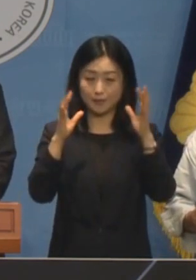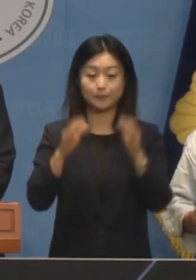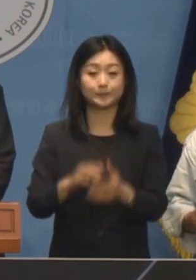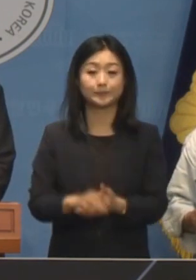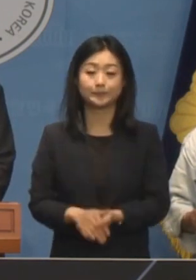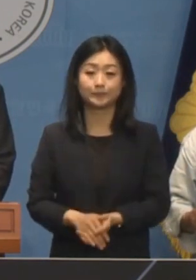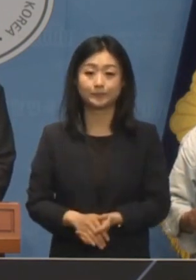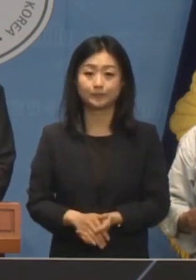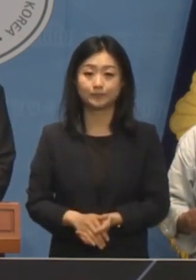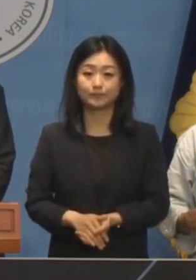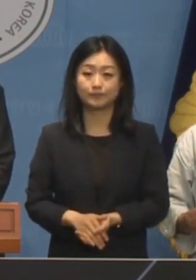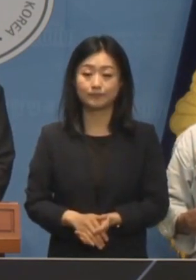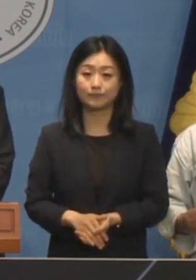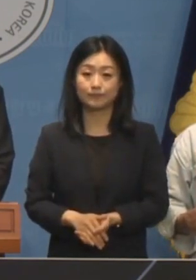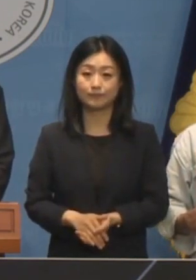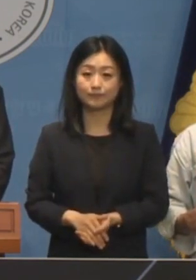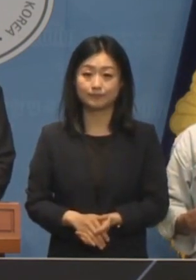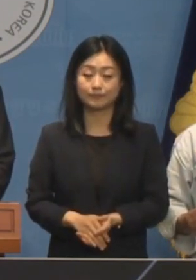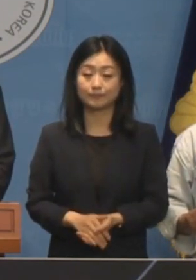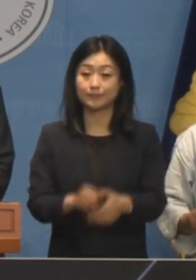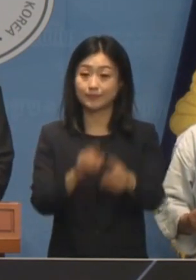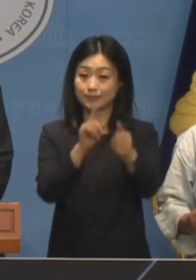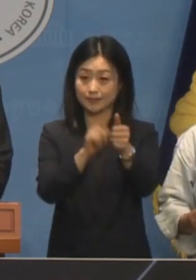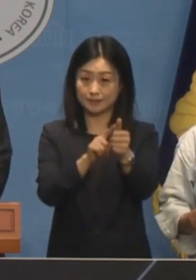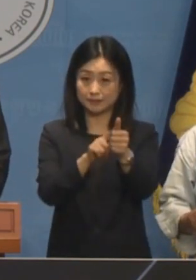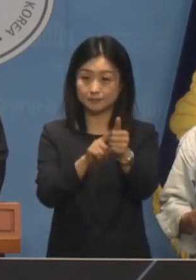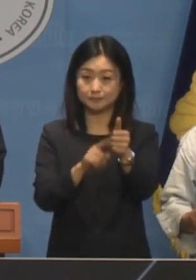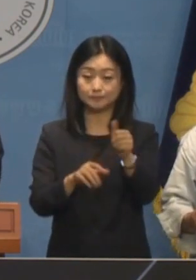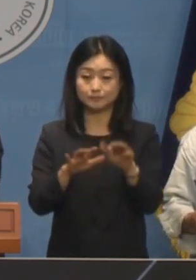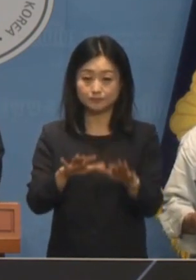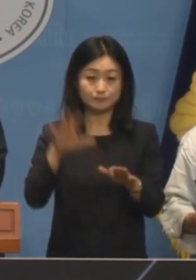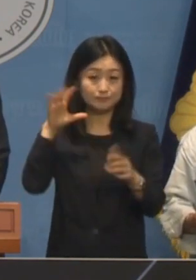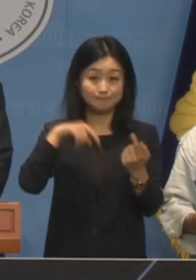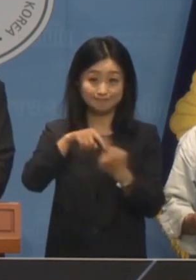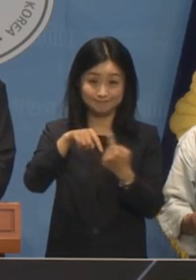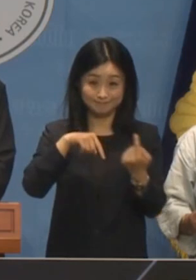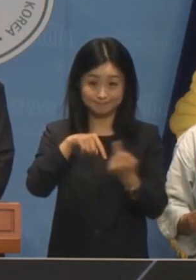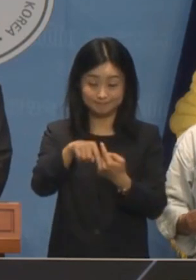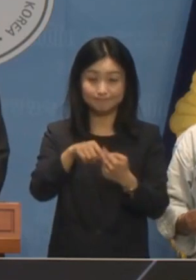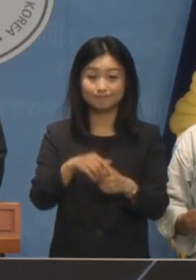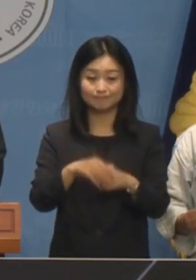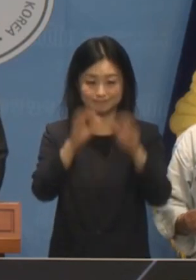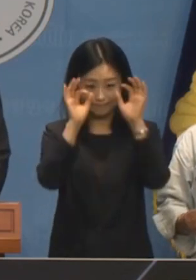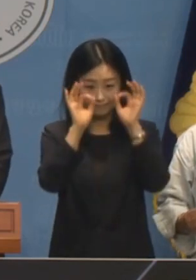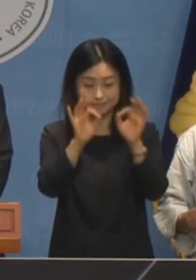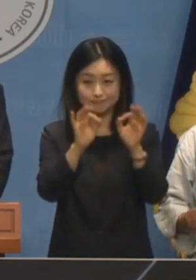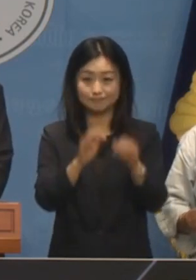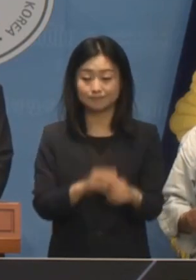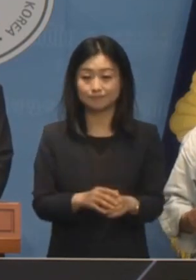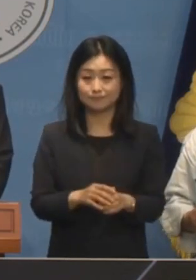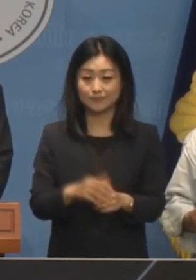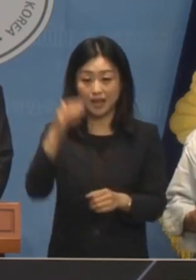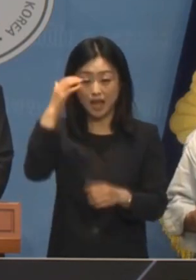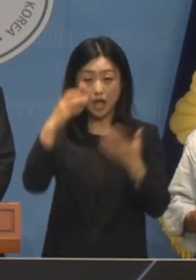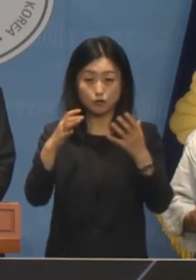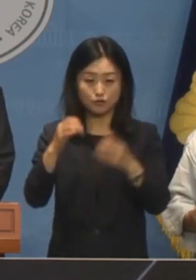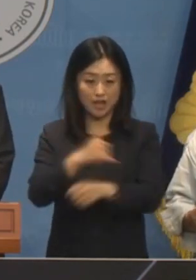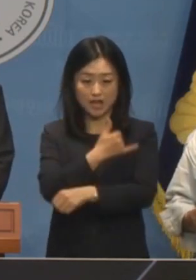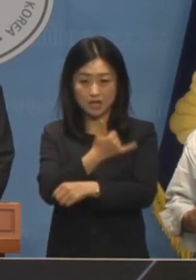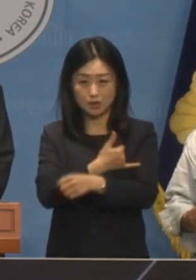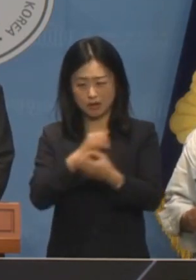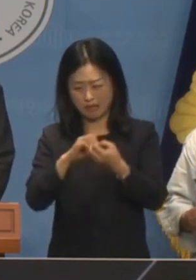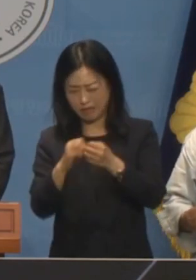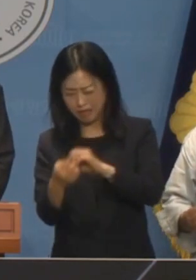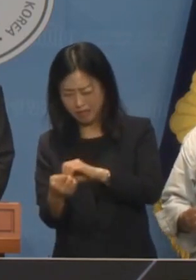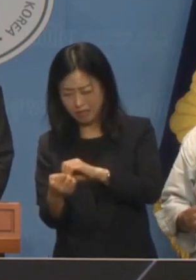우리 안창호 인권위원장을 통해서 삐뚤어진 잘못된 그러한 대한민국의 인권이